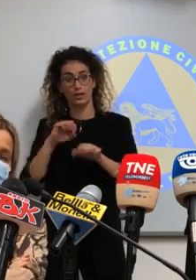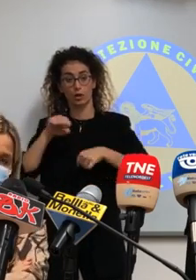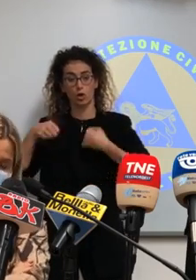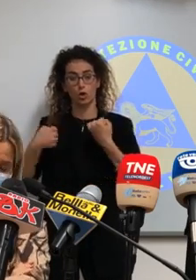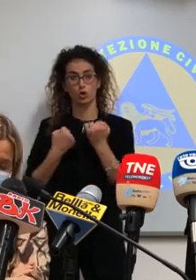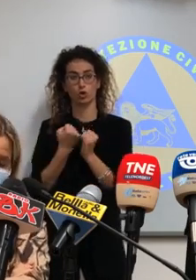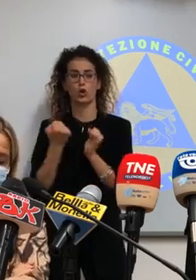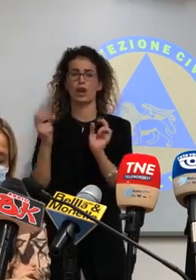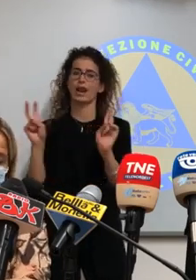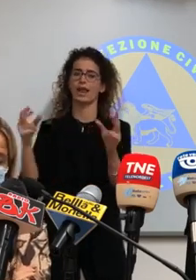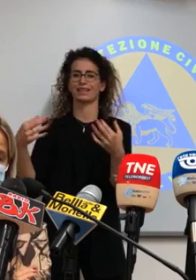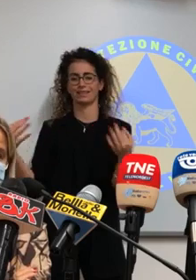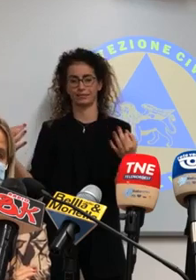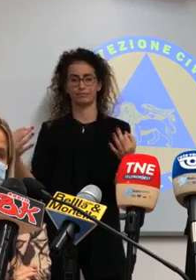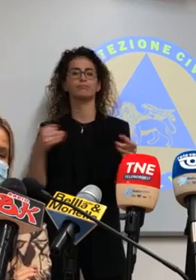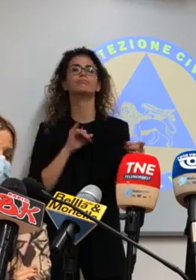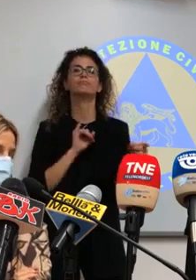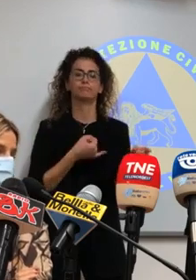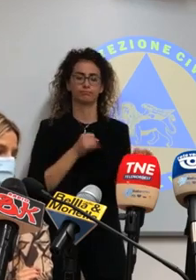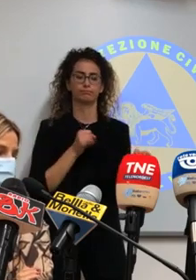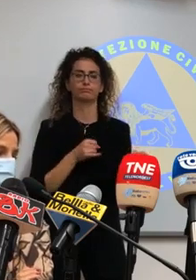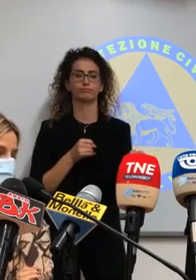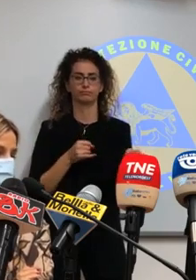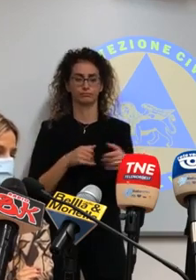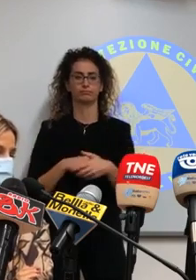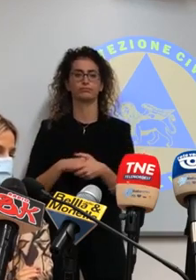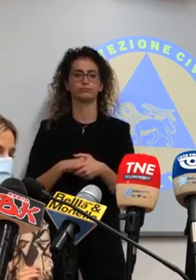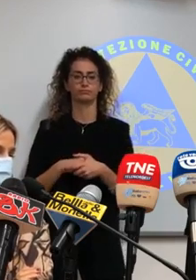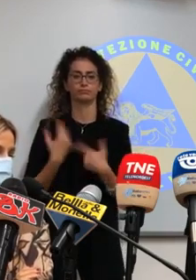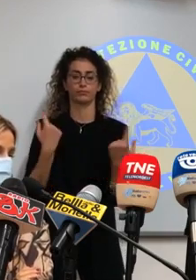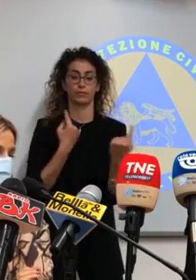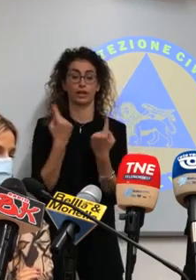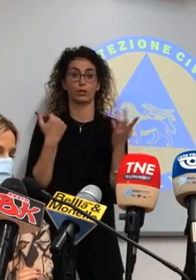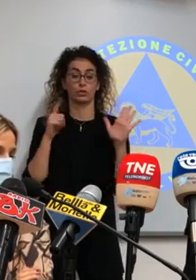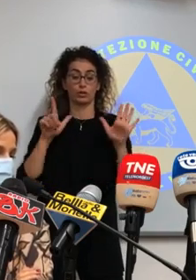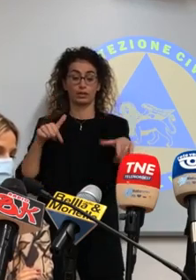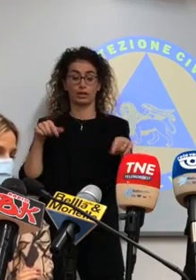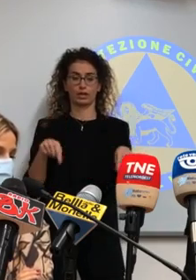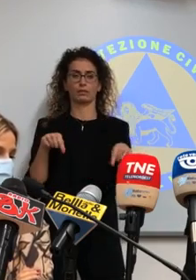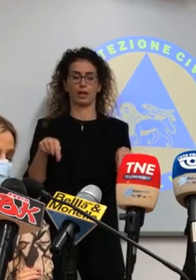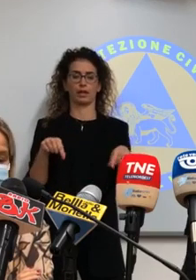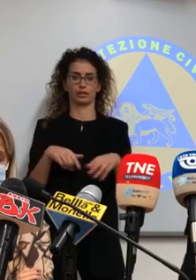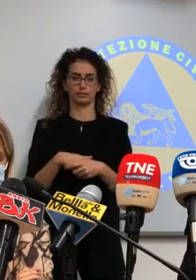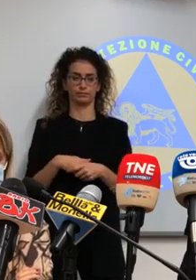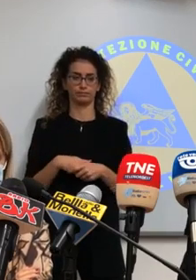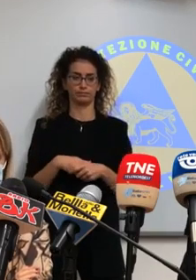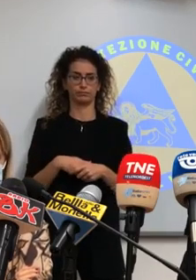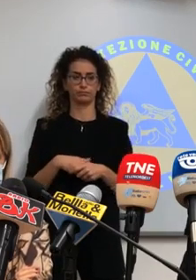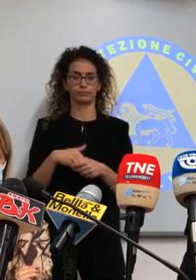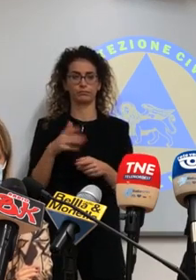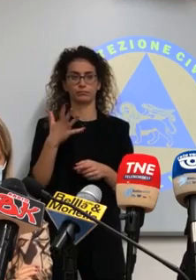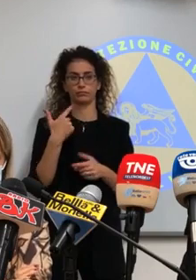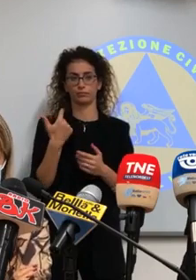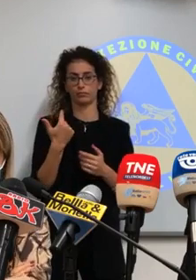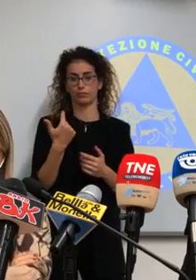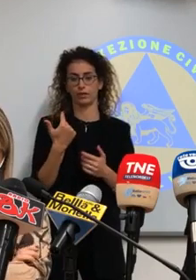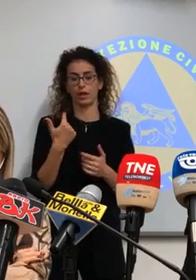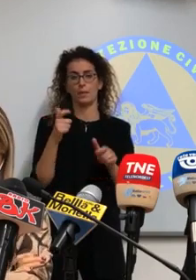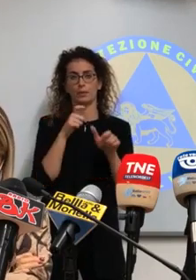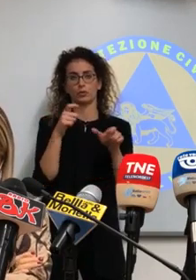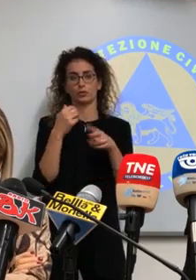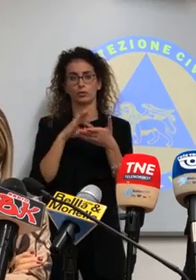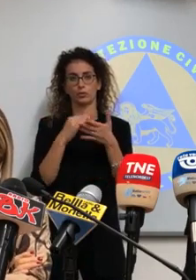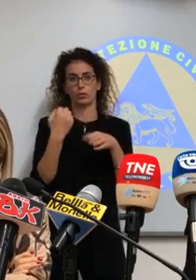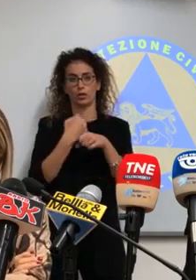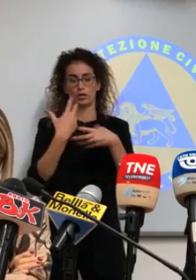tra virgolette, in maniera più controllata. Sì, questa è la situazione proprio di questa settimana. Se volete quelle del personale scolastico, vi